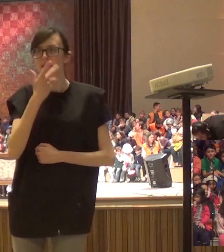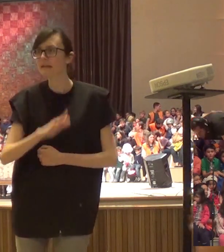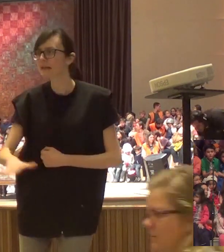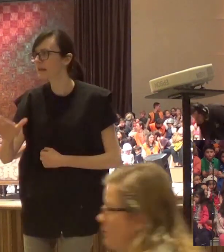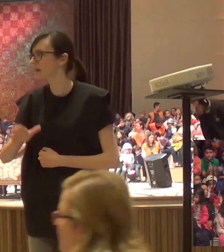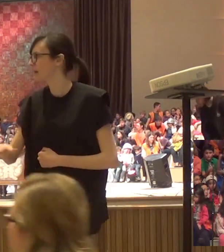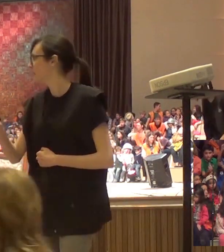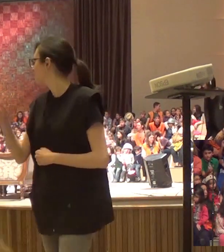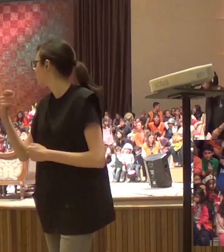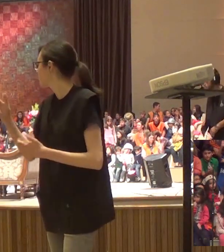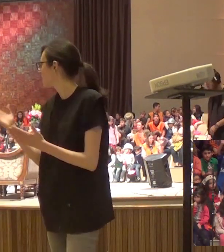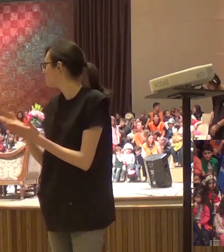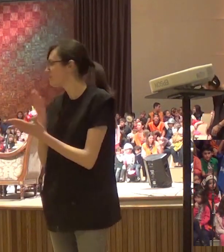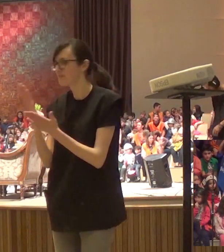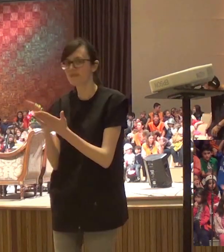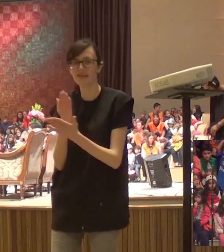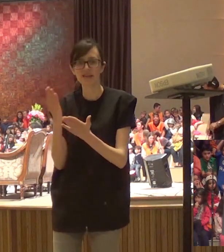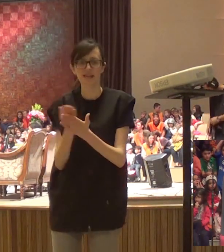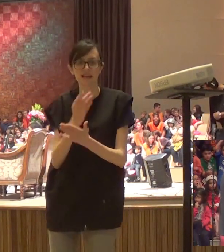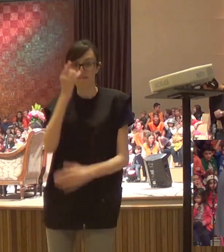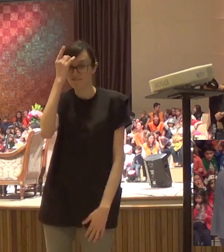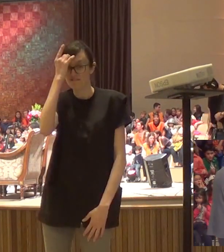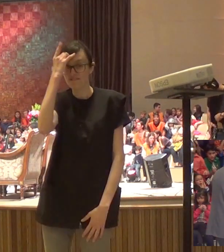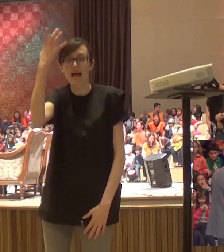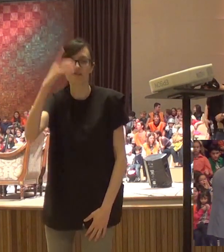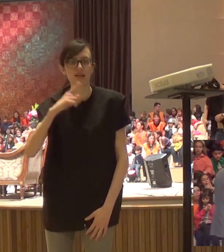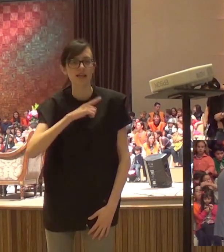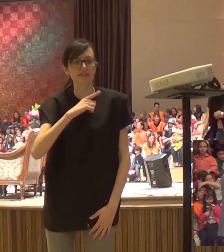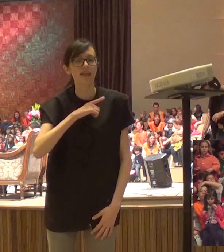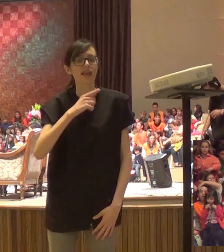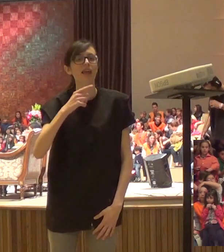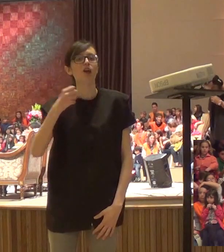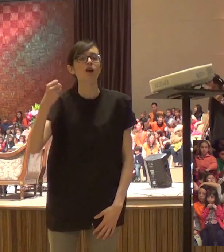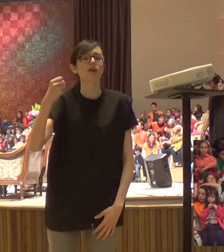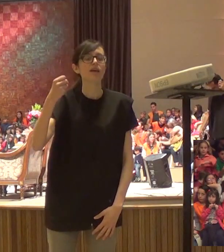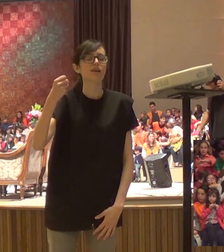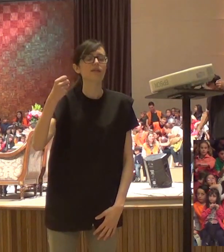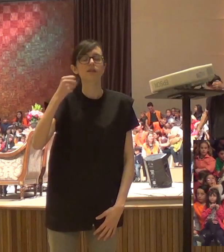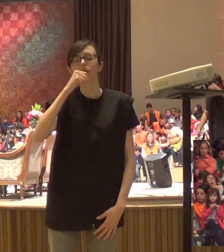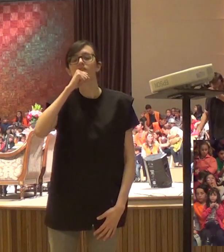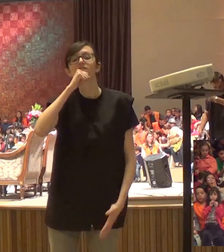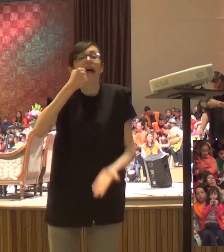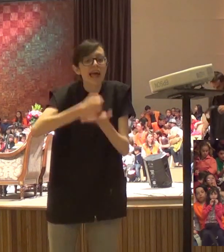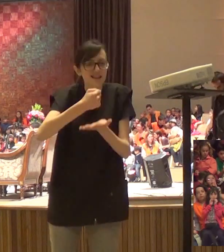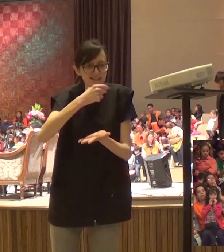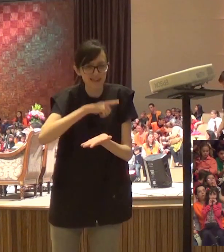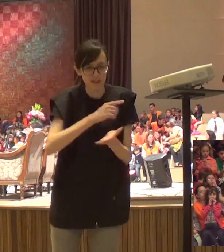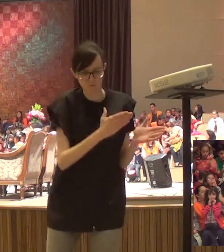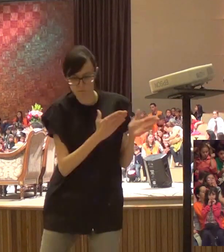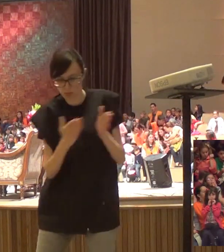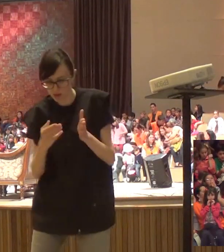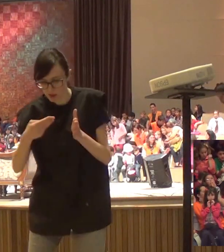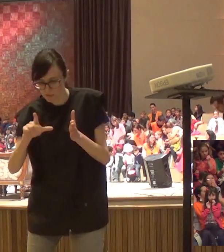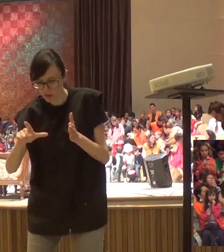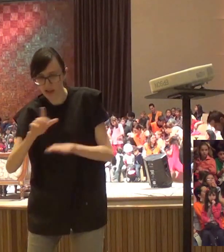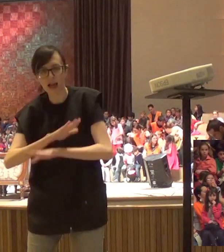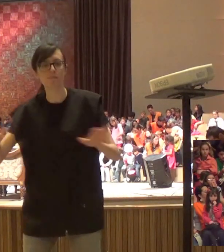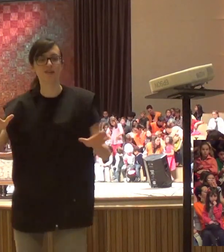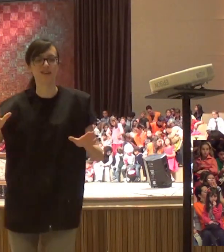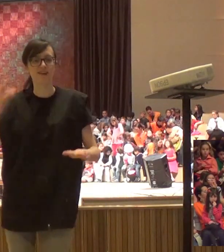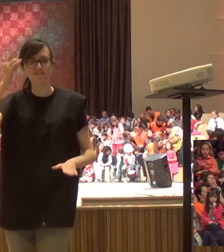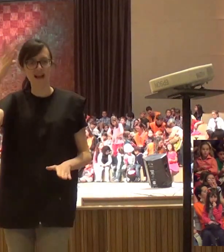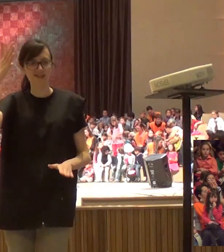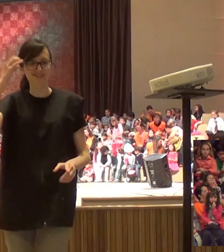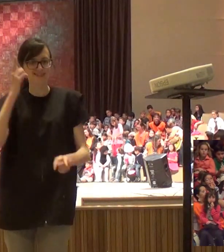4 ao versículo 6. Crianças, se vocês querem achar Malaquias, quem trouxe a Bíblia, é bem fácil. É o último livro do Novo Testamento,